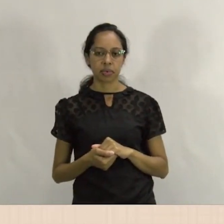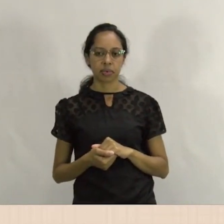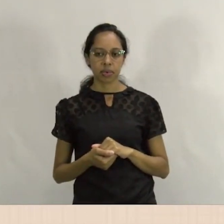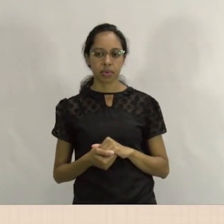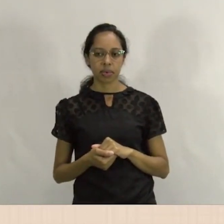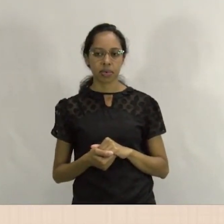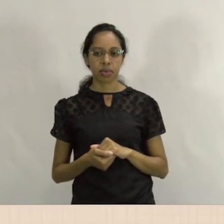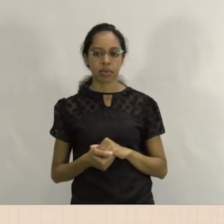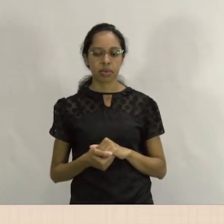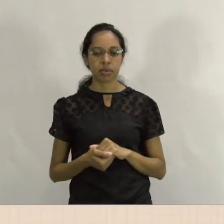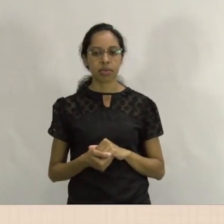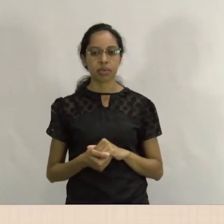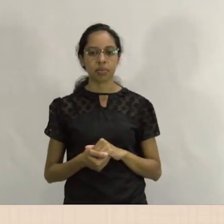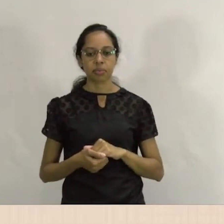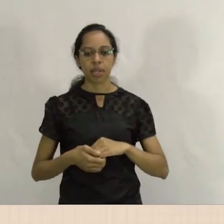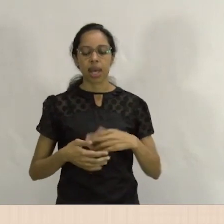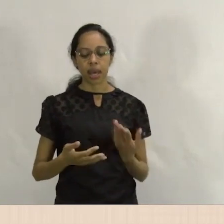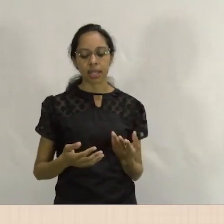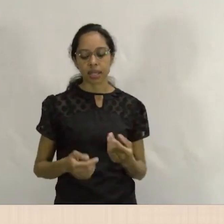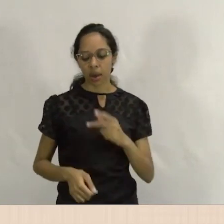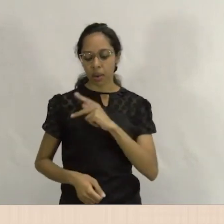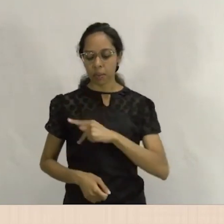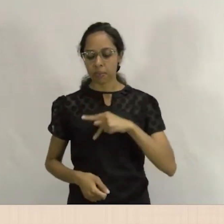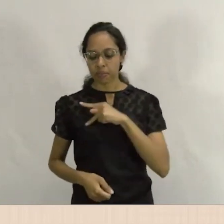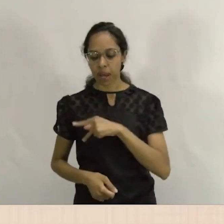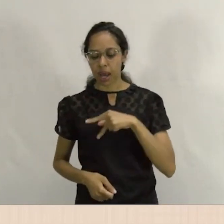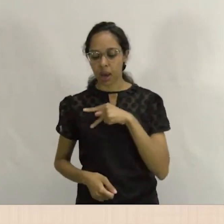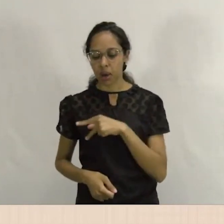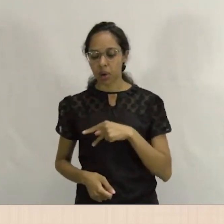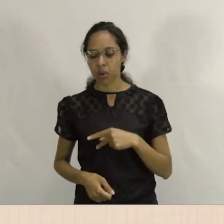E quando chega no final do seu ministério,